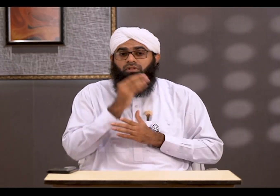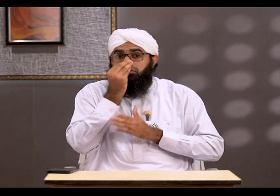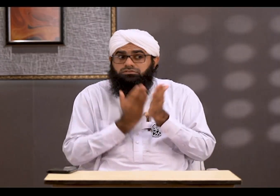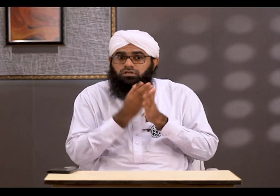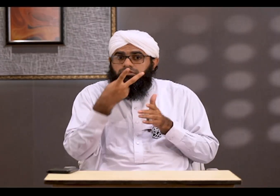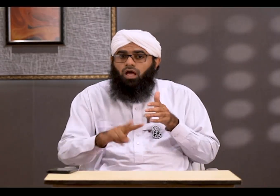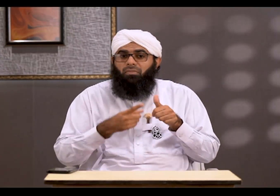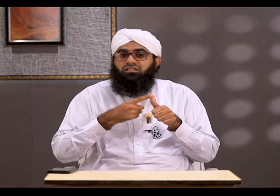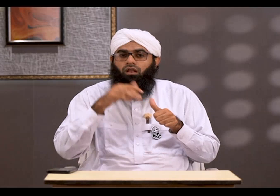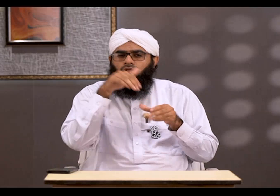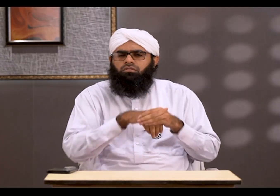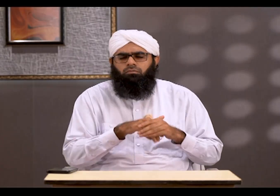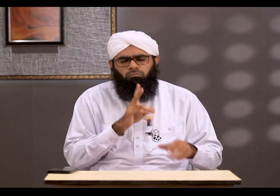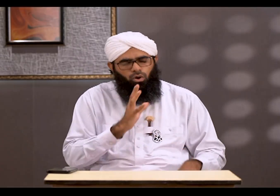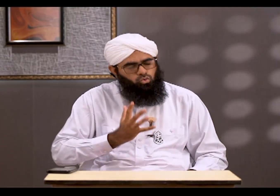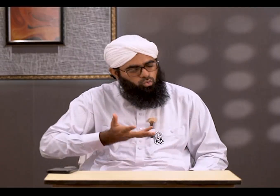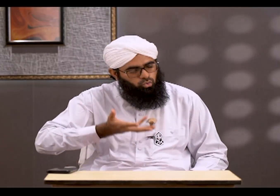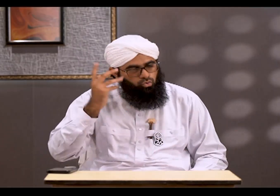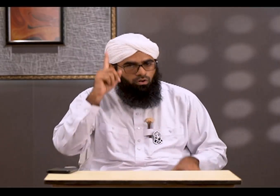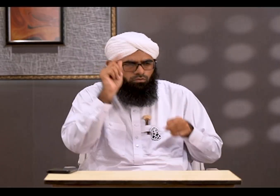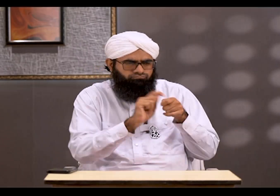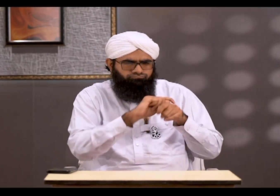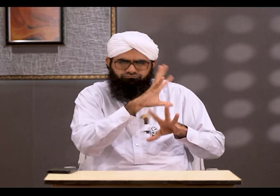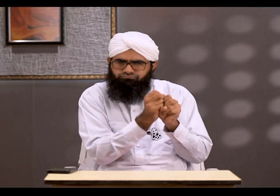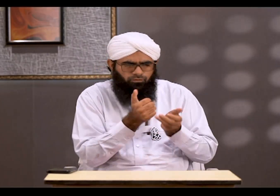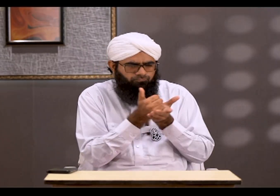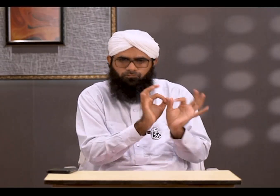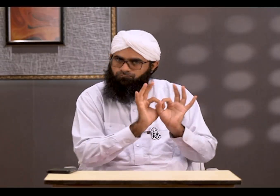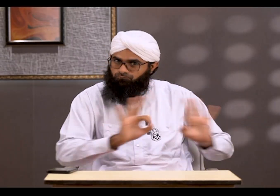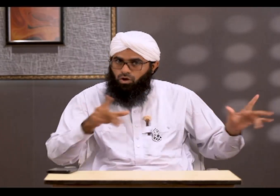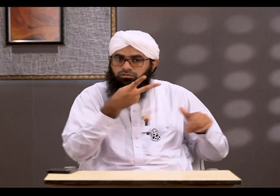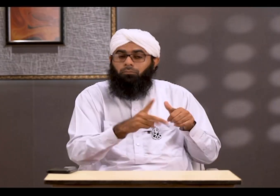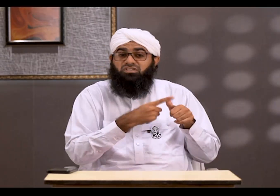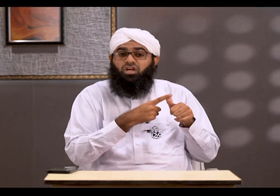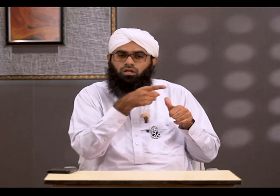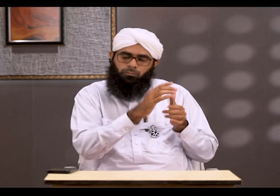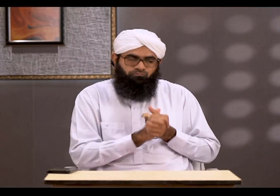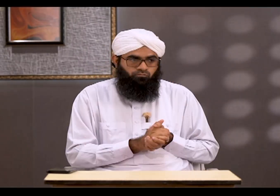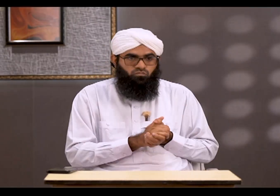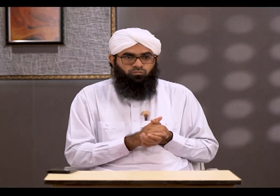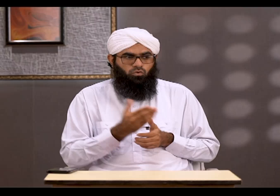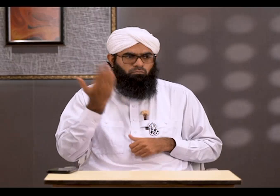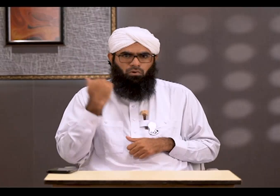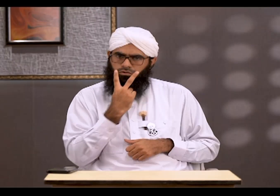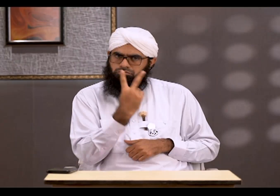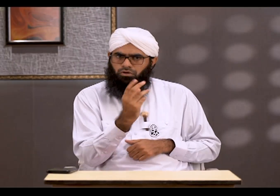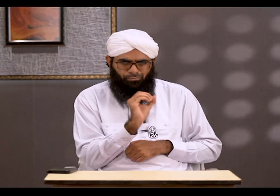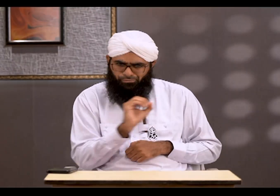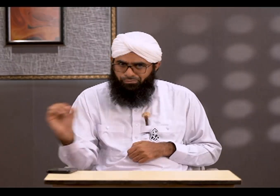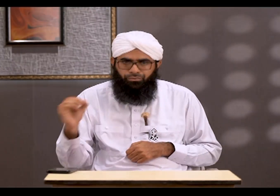کی نعمتیں۔ اللہ پاک نے جنت عدن کو پیدا فرمایا تو اس میں وہ چیزیں پیدا فرمائیں جنہیں نہ کسی آنکھ نے دیکھا، نہ کسی کان نے